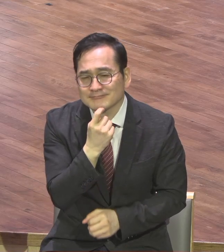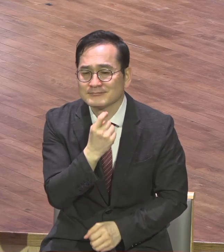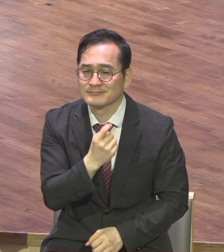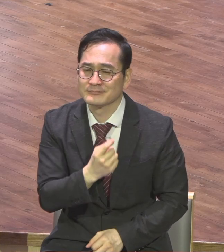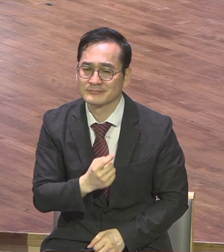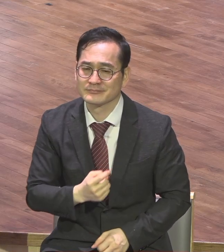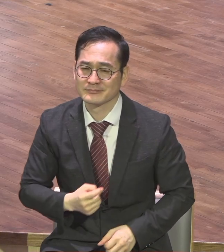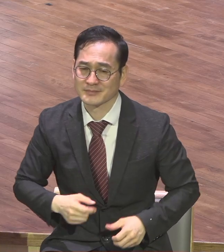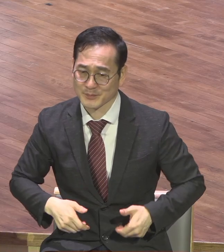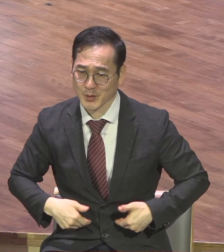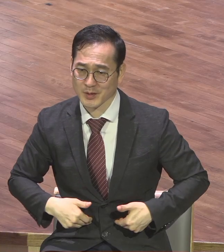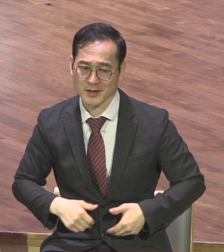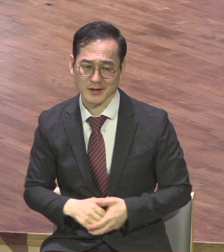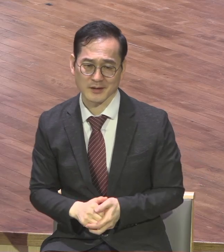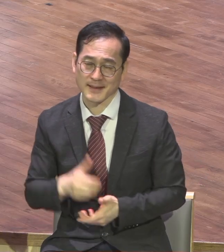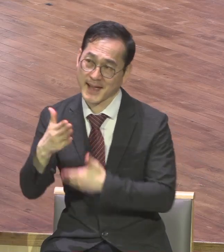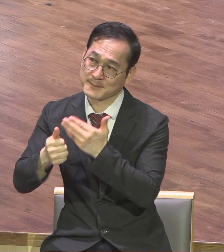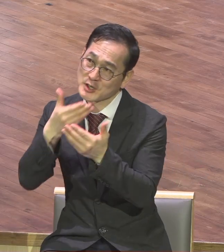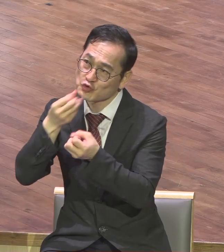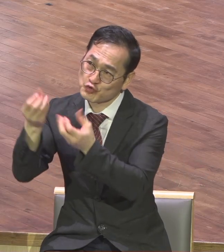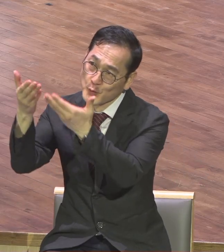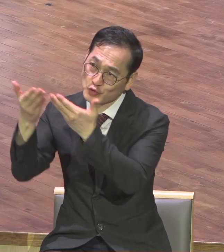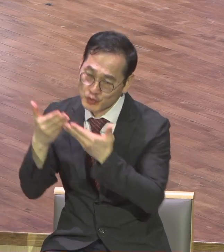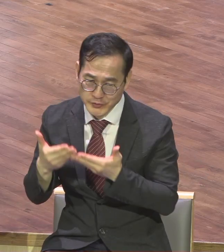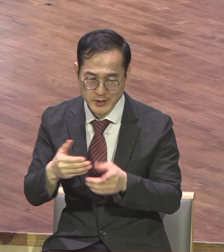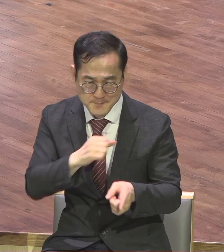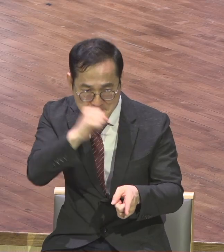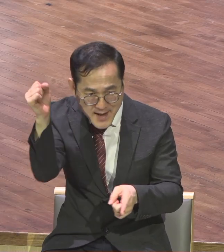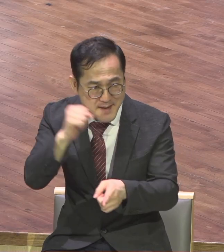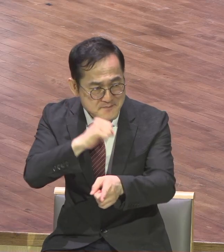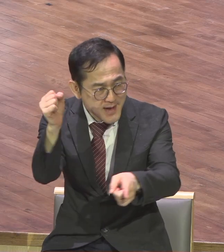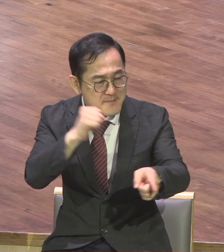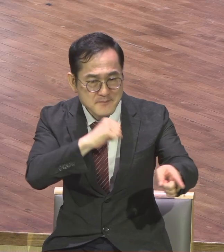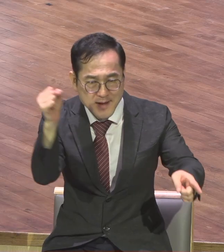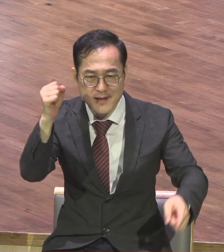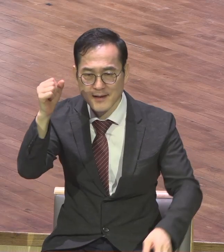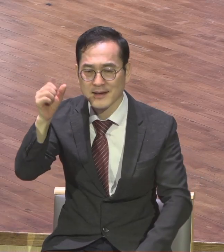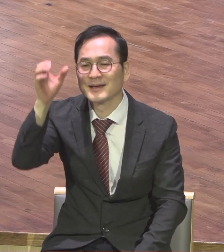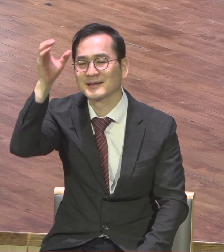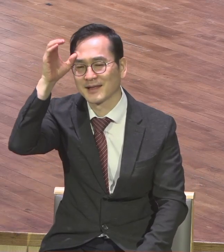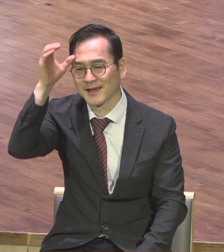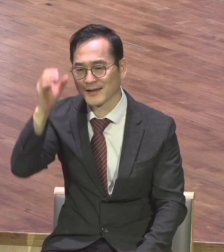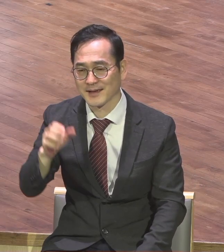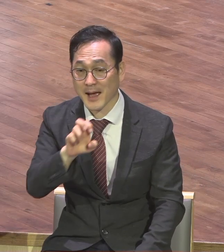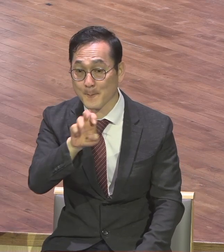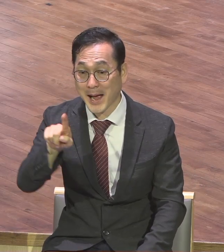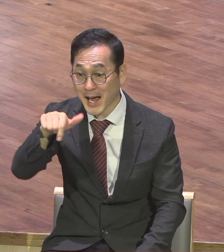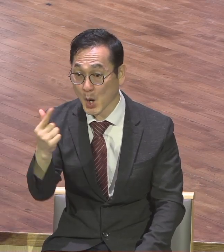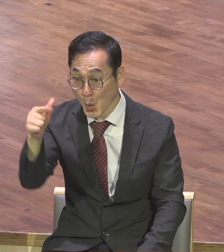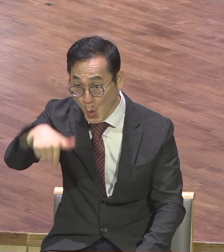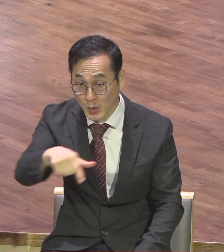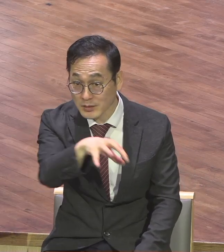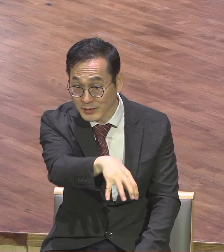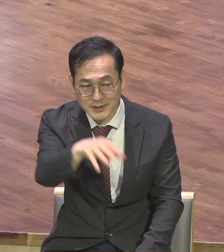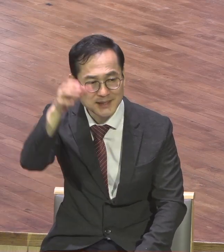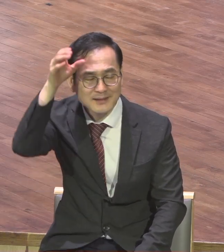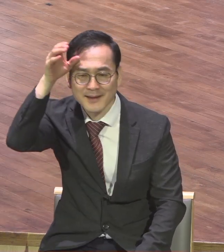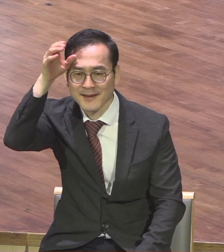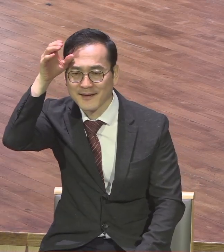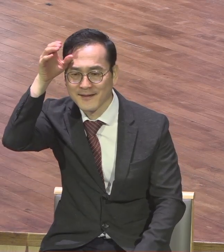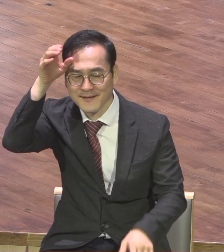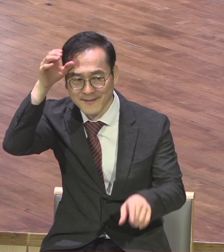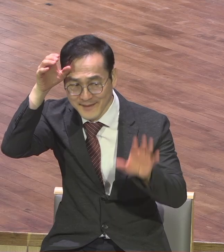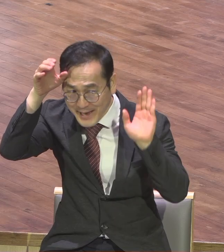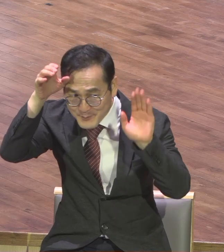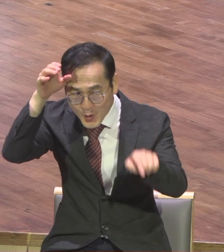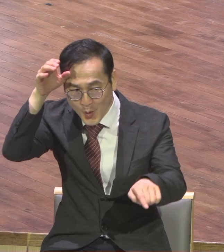통해서 세계복음화 하라고. 아멘. 이 마곡이 생겼다. 나 이거 상상도 못할 도시입니다. 지금 여기 여러분